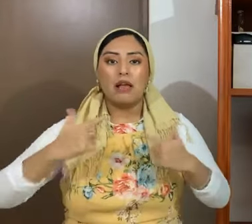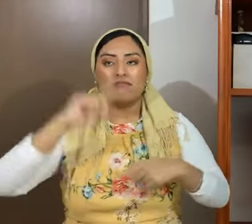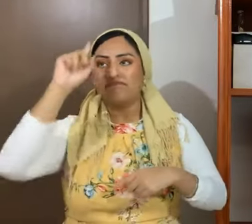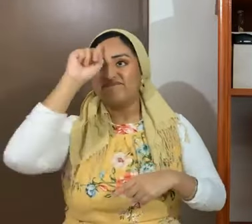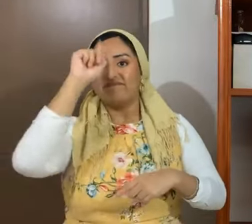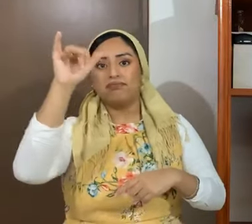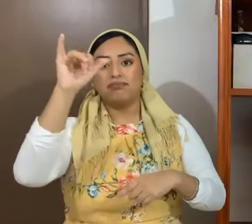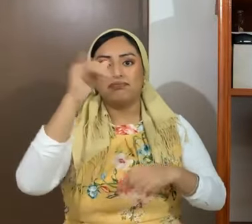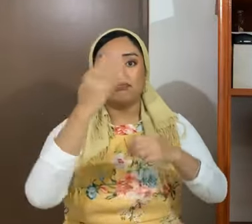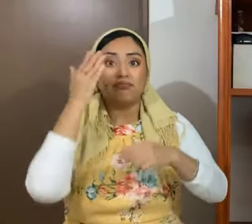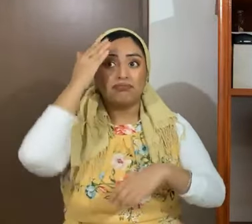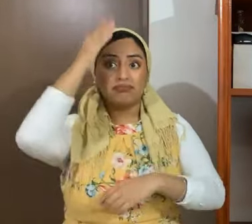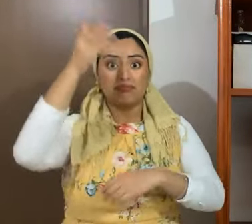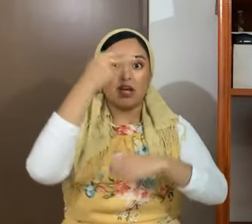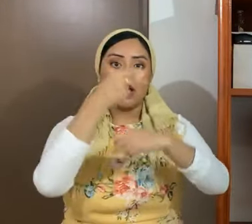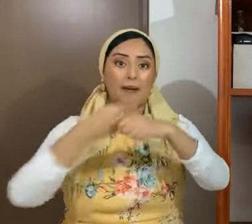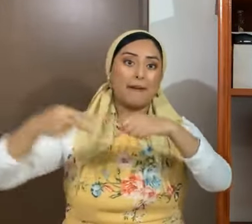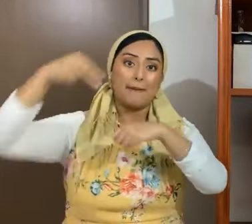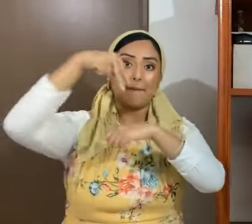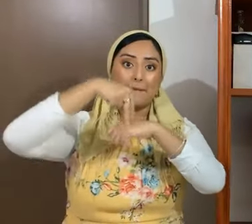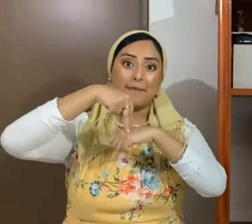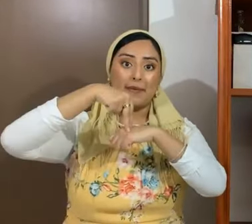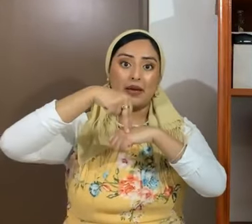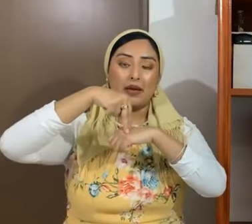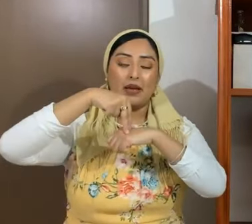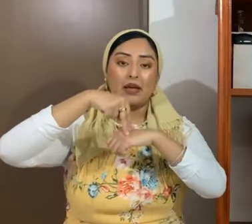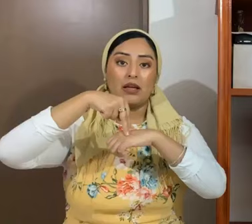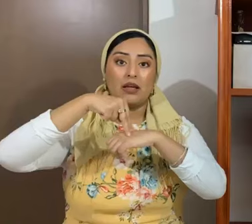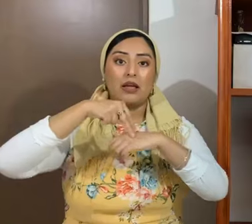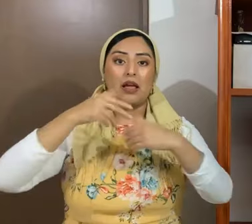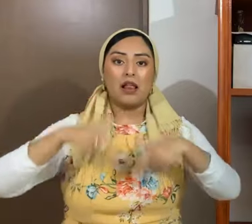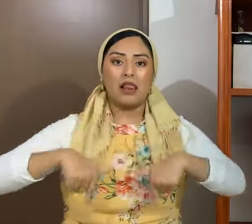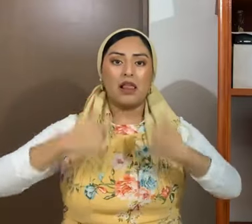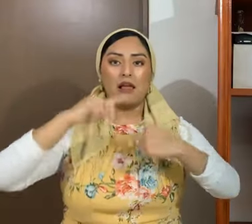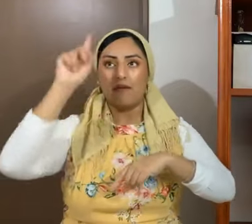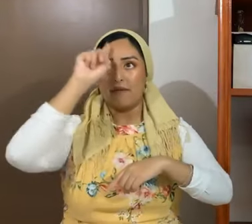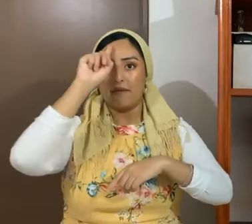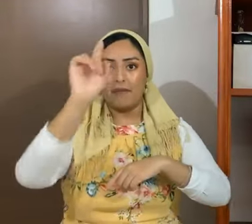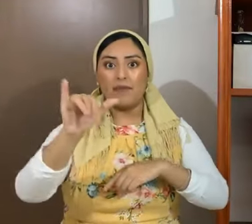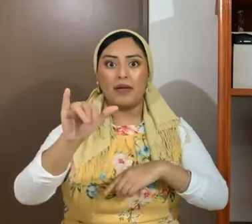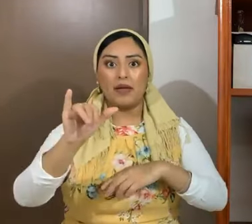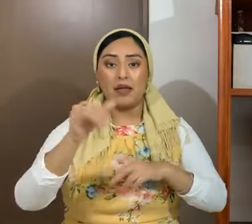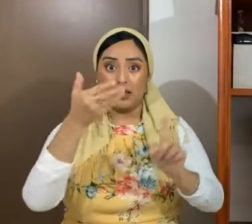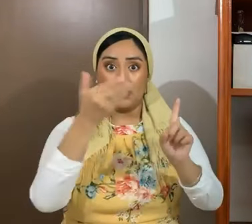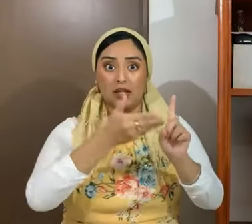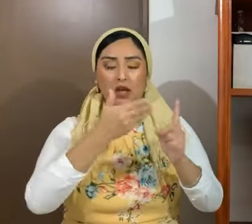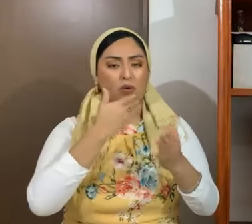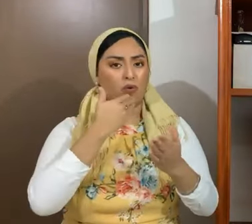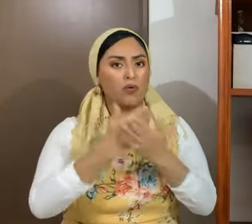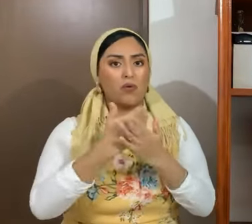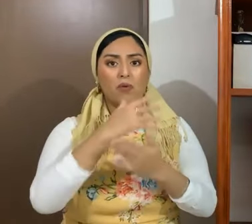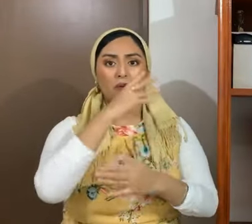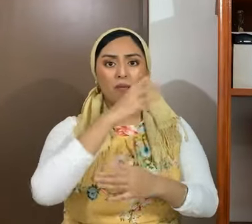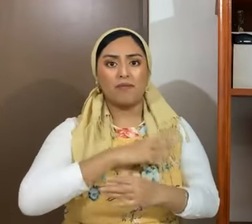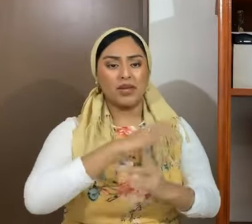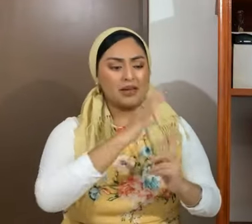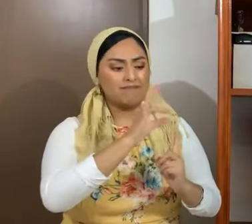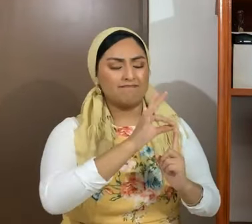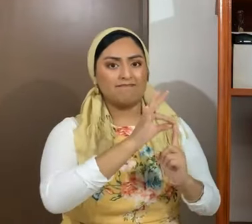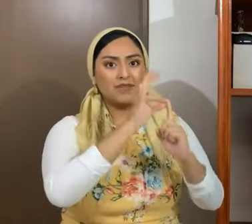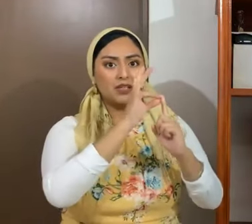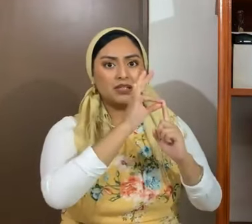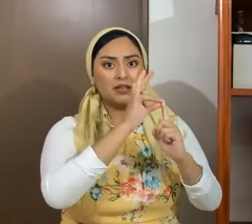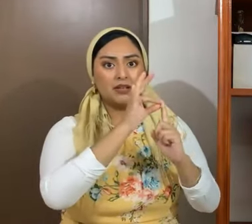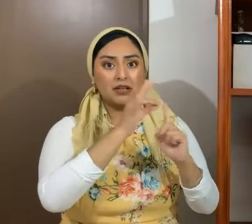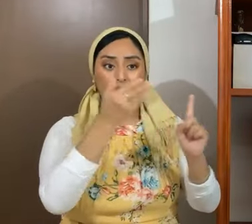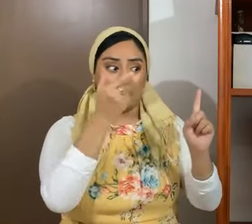eternamente, ¿sí? Resucitará en la primera resurrección y tendrá vida eterna porque es una sierva de Yahweh, una escogida,